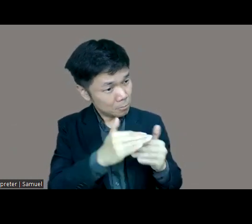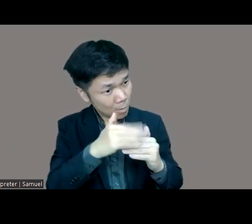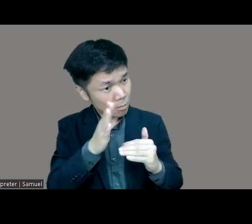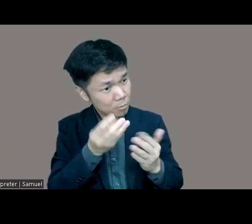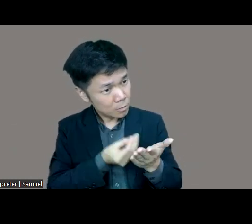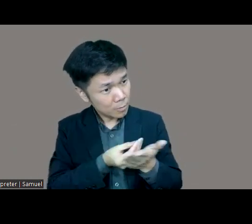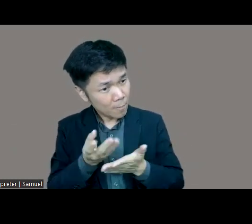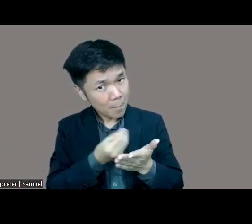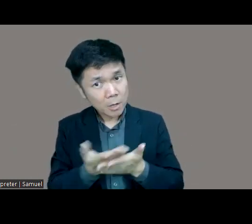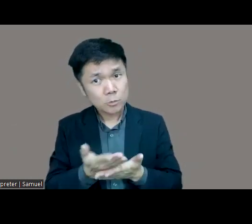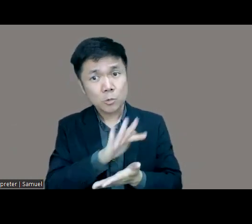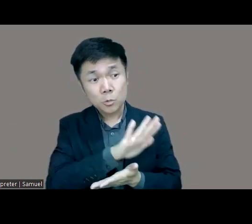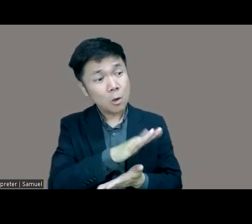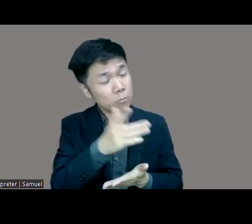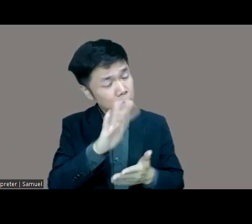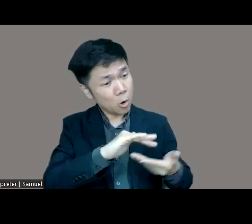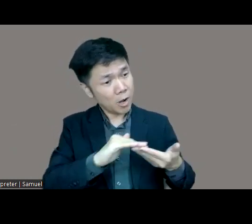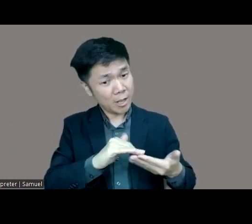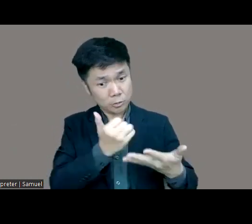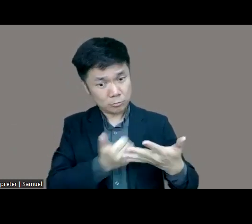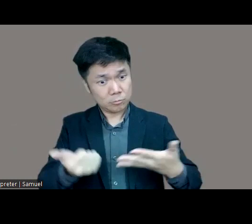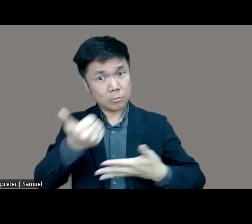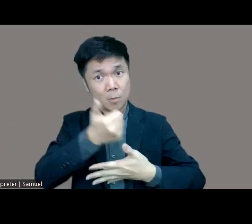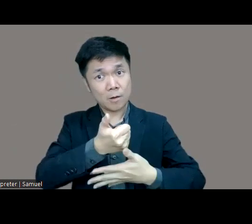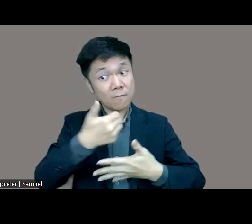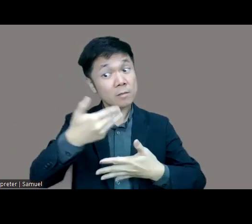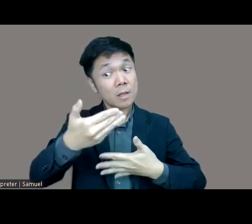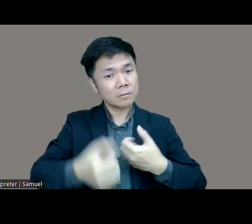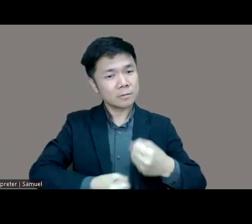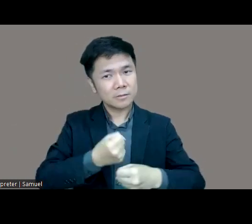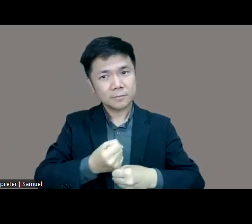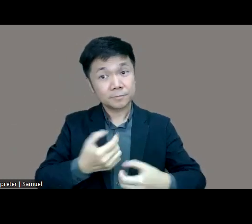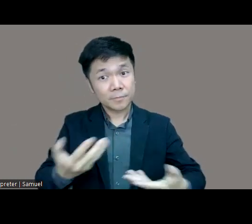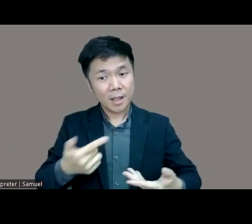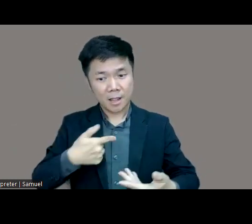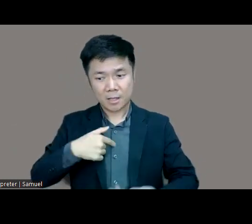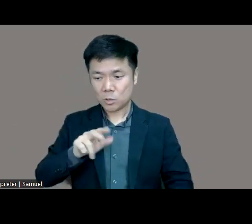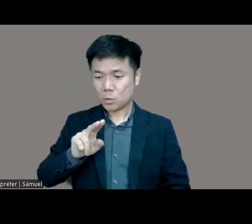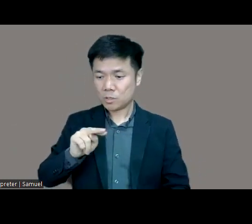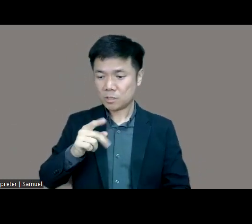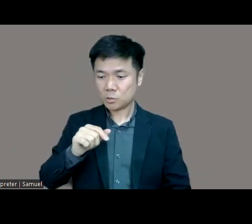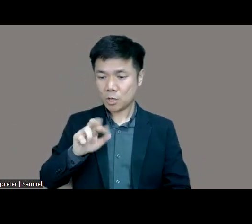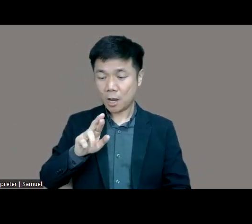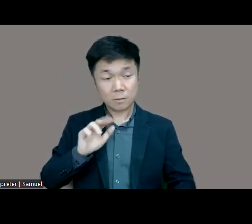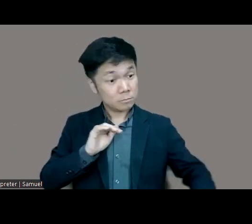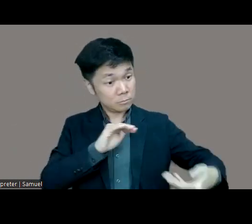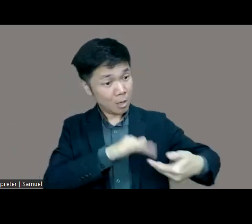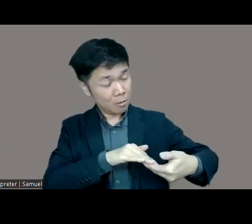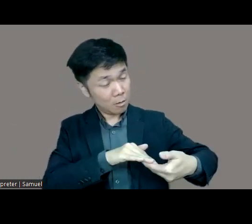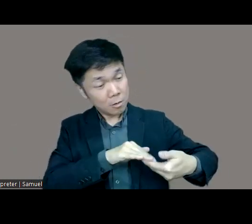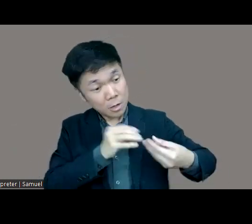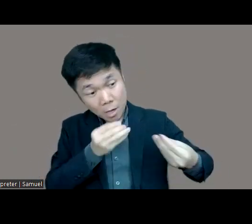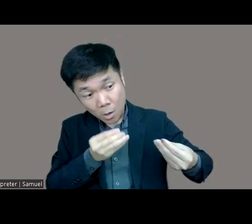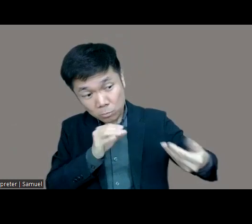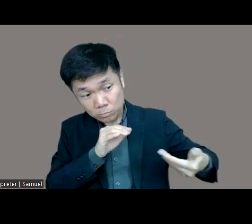Philippines. Il serait intéressant de partager avec nous, Rachid, quelles seraient vos priorités pour